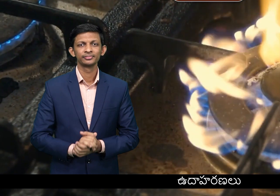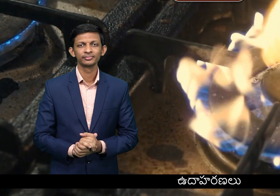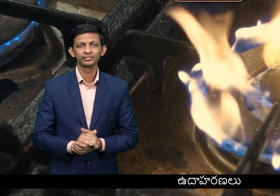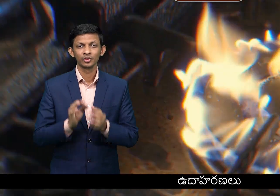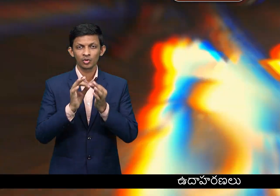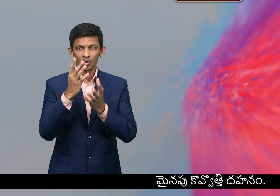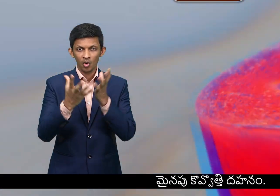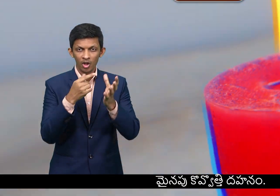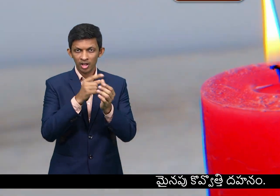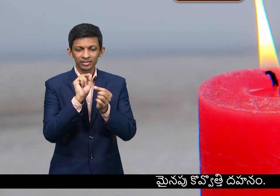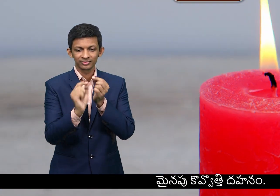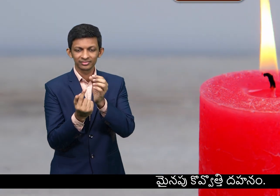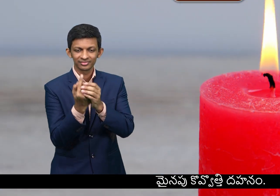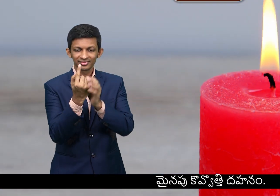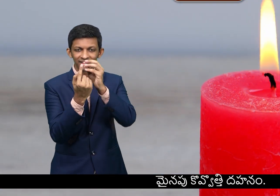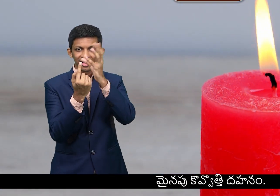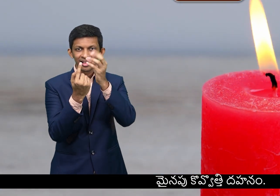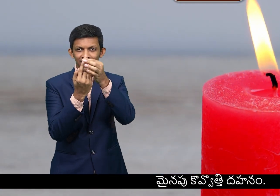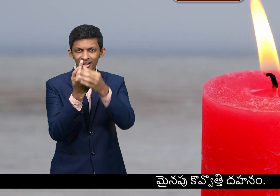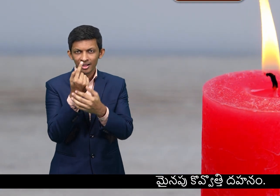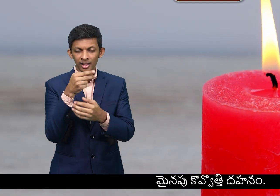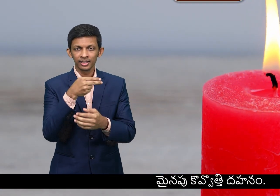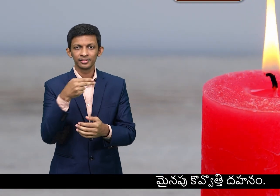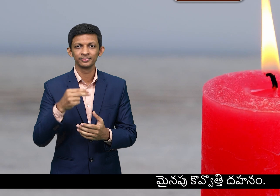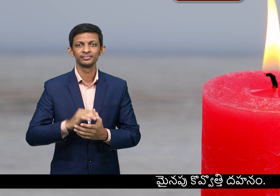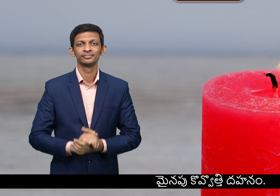ఉదాహరణలు: మైనపు కొవ్వొత్తి దహనం,